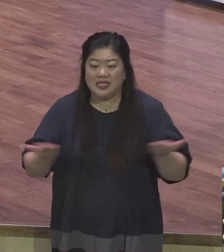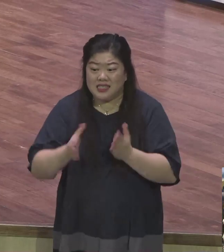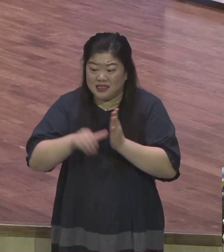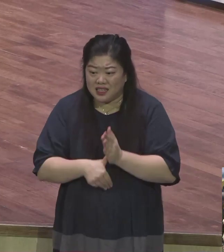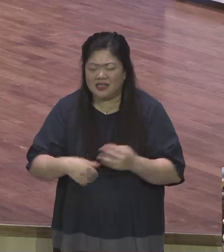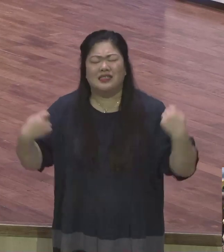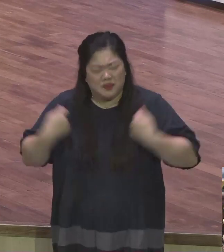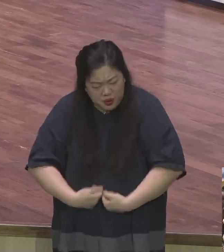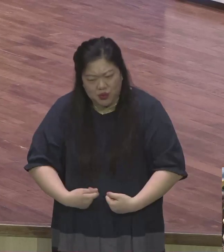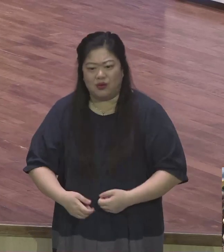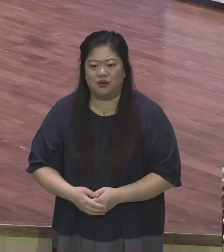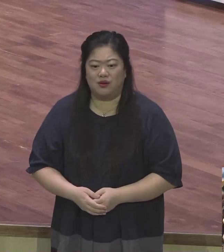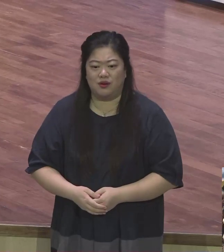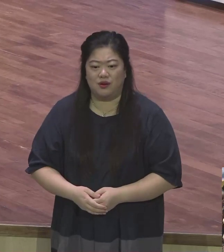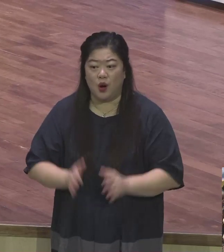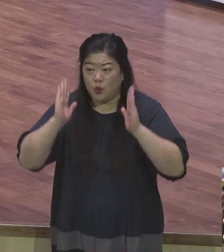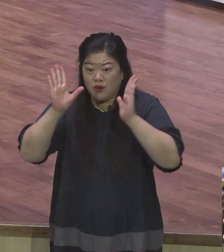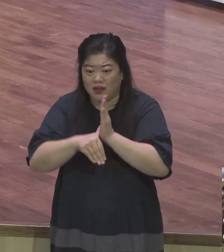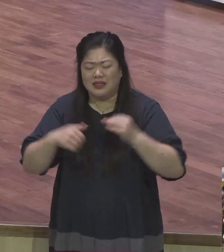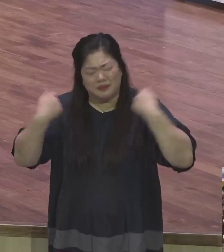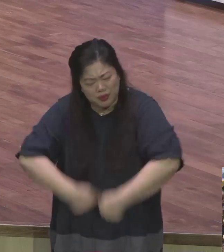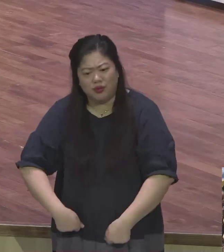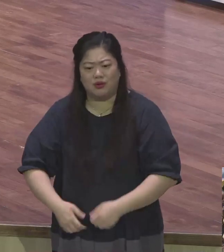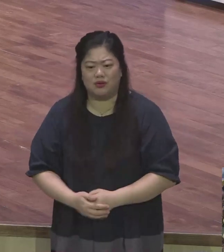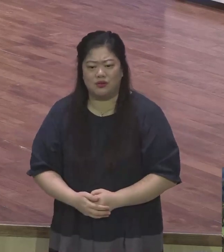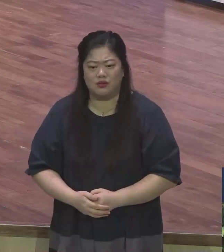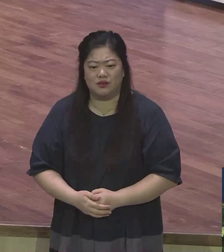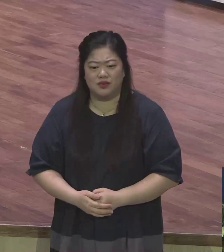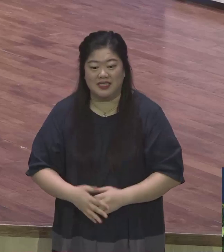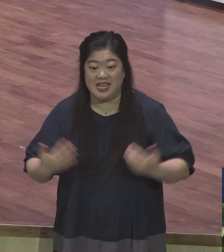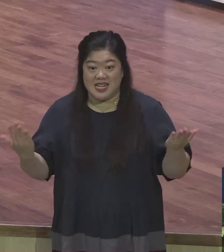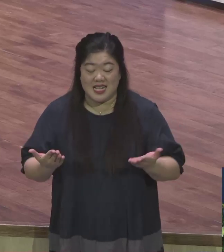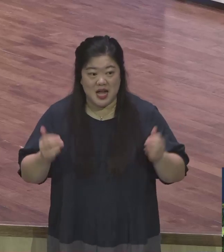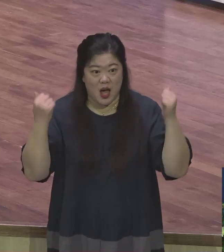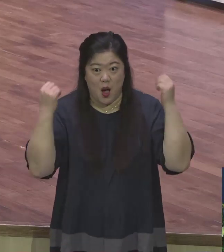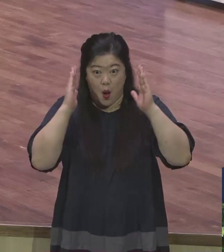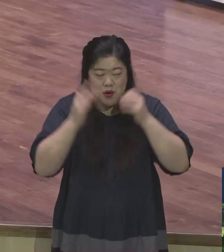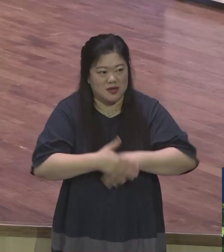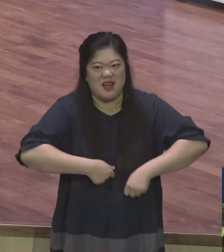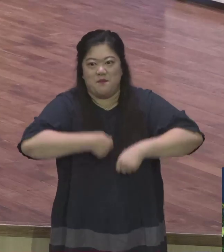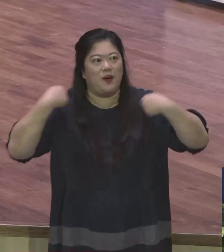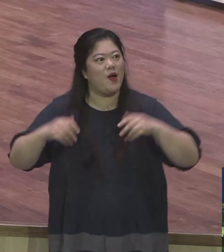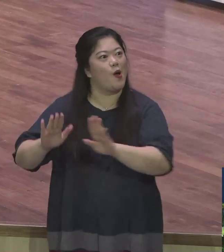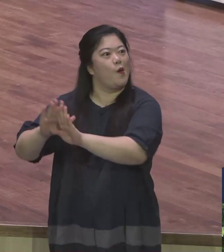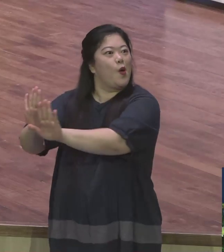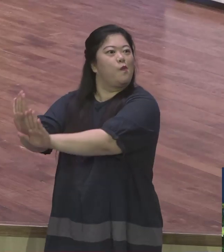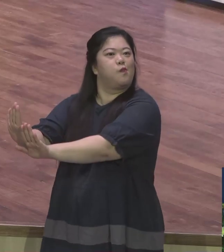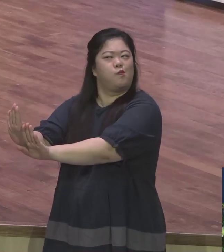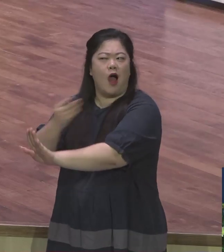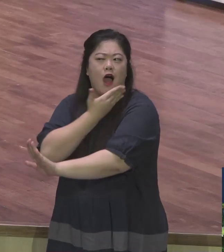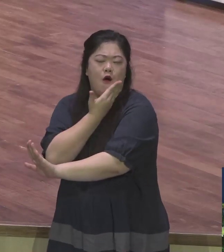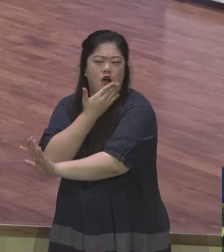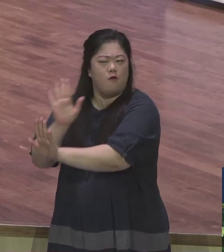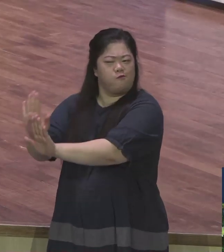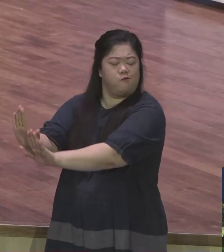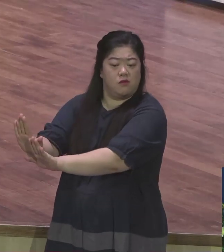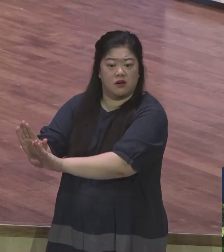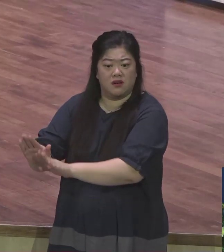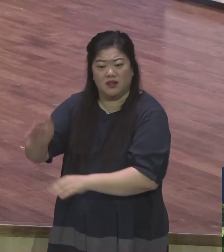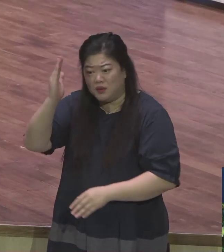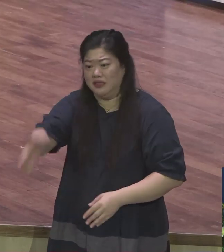바랍니다. 그래야 됩니다. 여러분의 삶의 모든 현장에서 예수 크리스토로 옷 입고